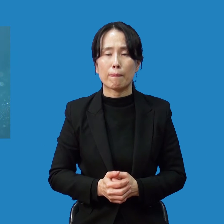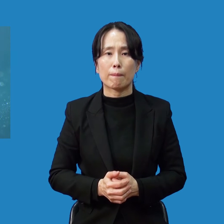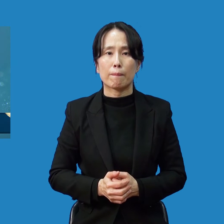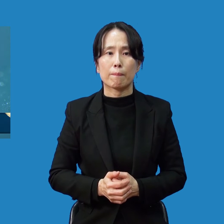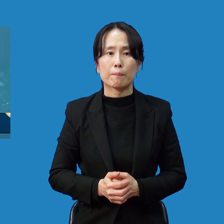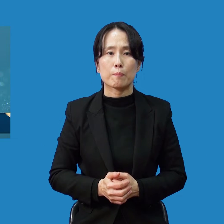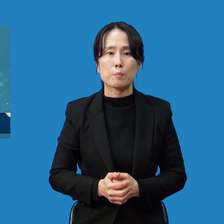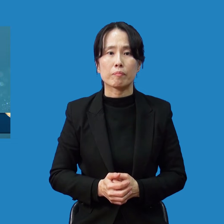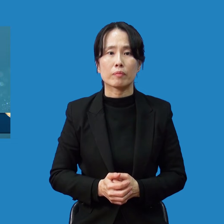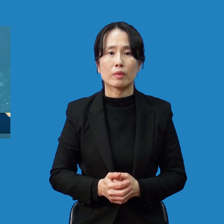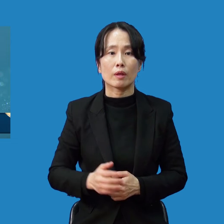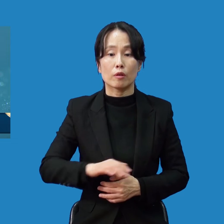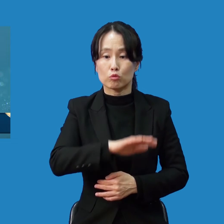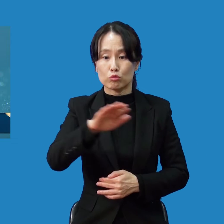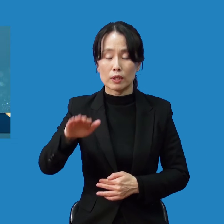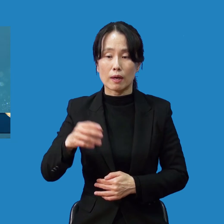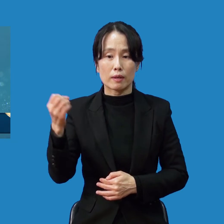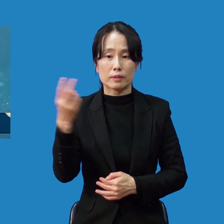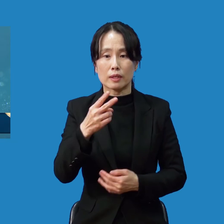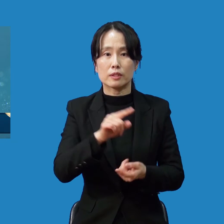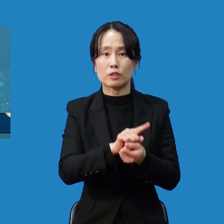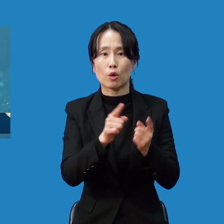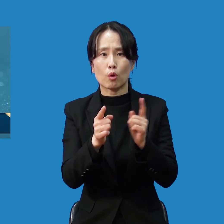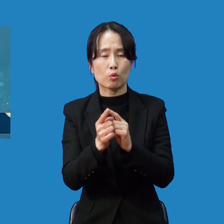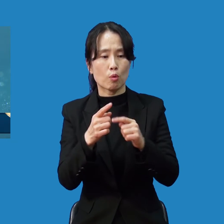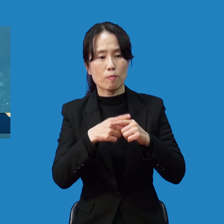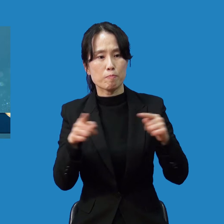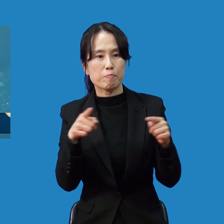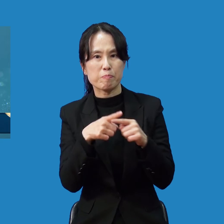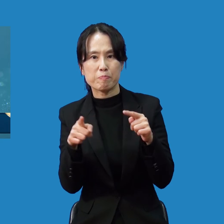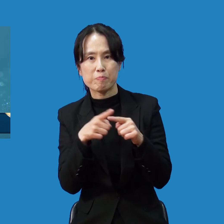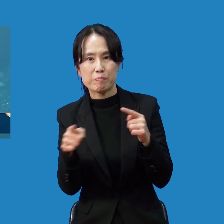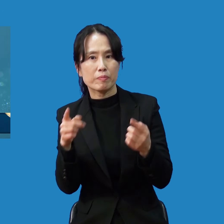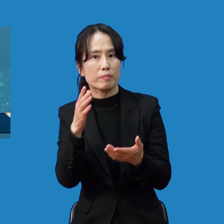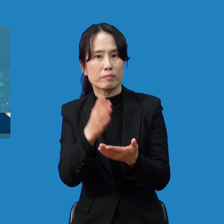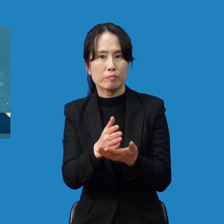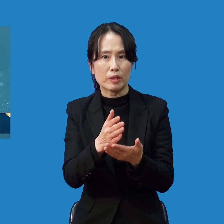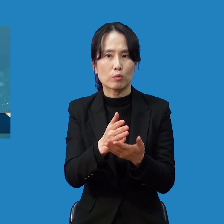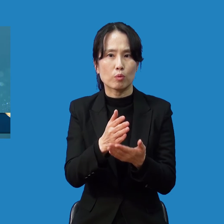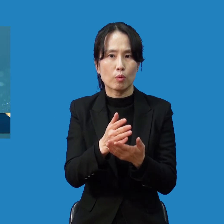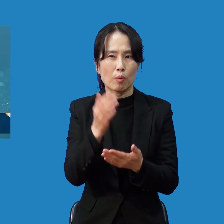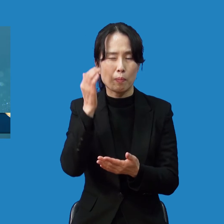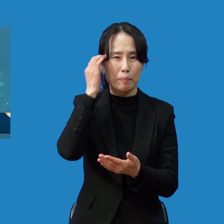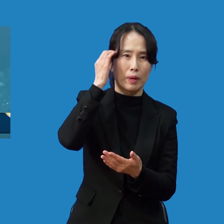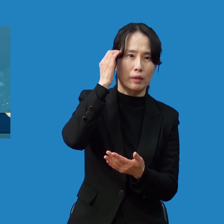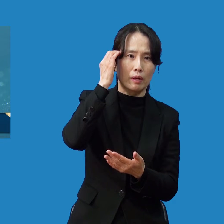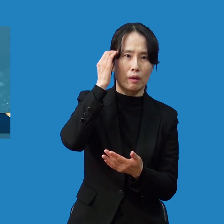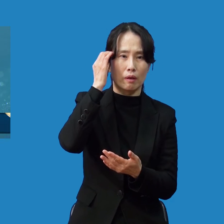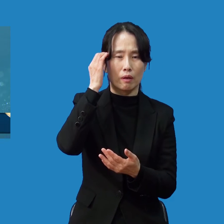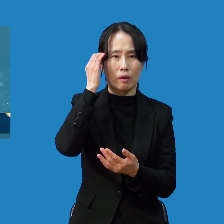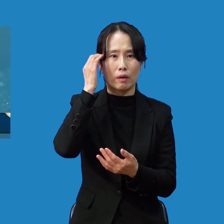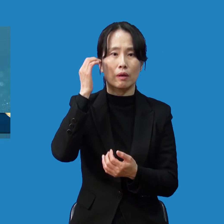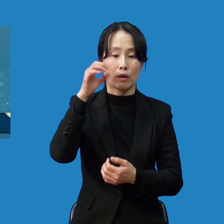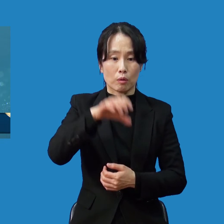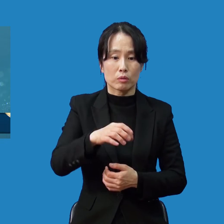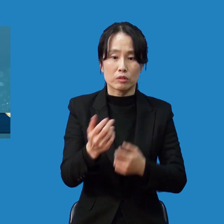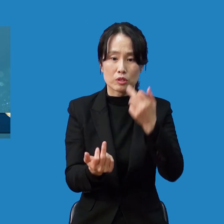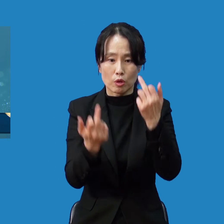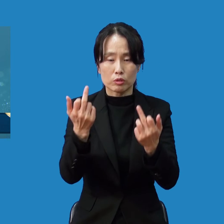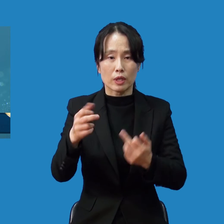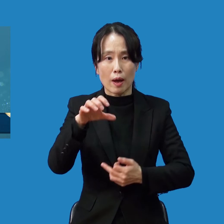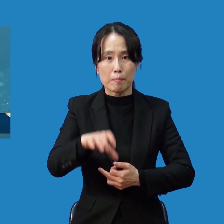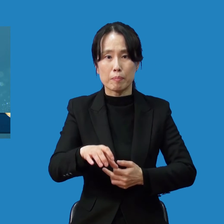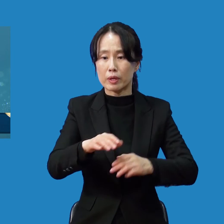13절에 그런즉 우리가 다시는 서로 비판하지 말고 도리어 부딪힐 것이나 거칠 것을 형제 앞에